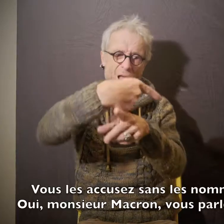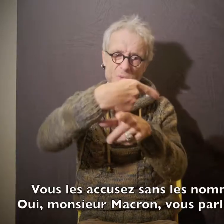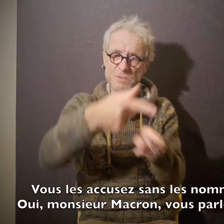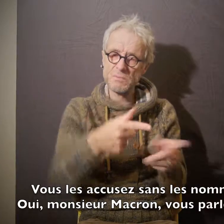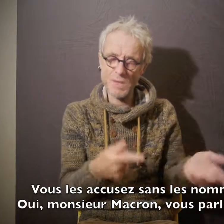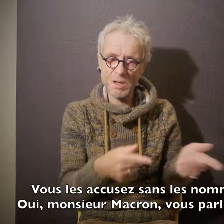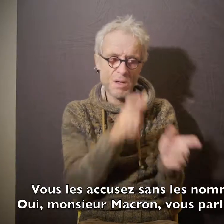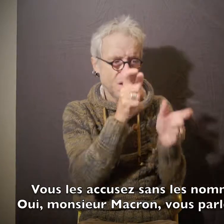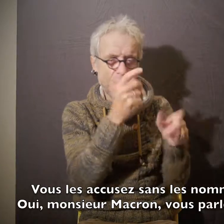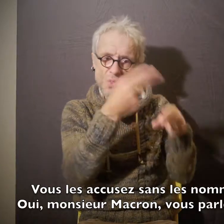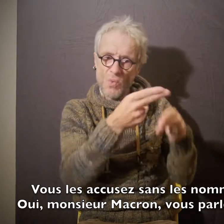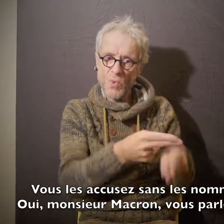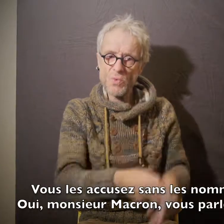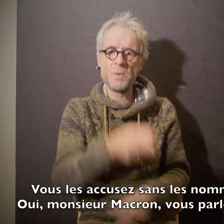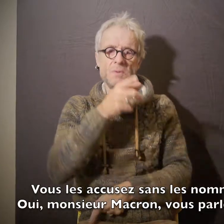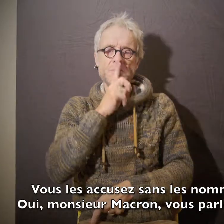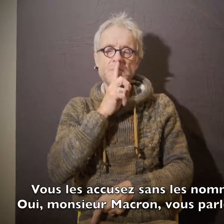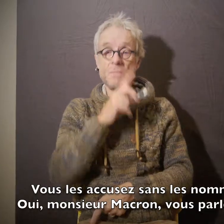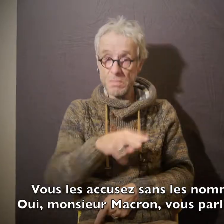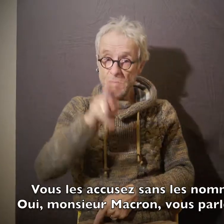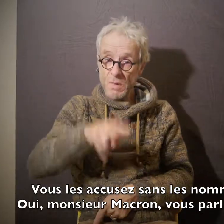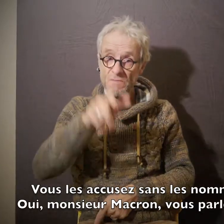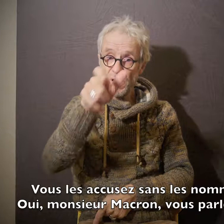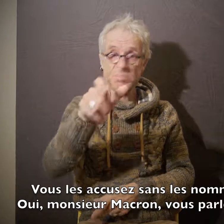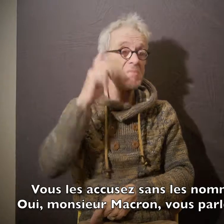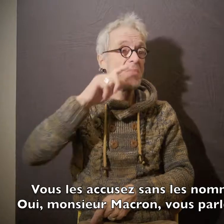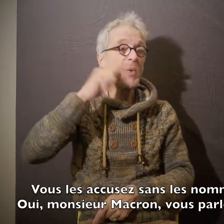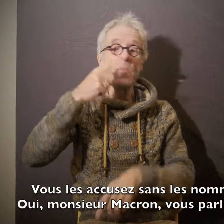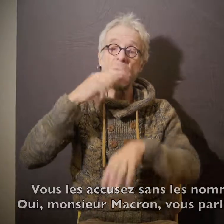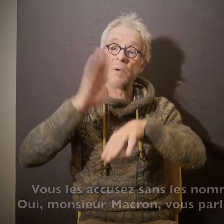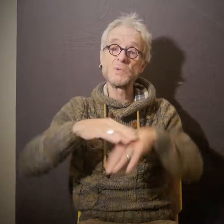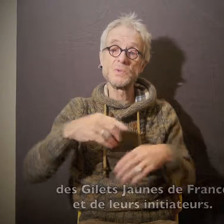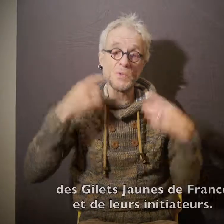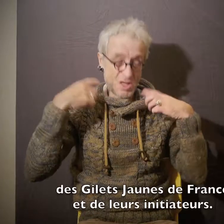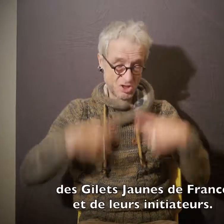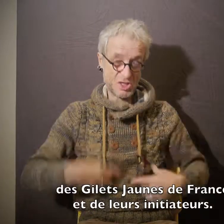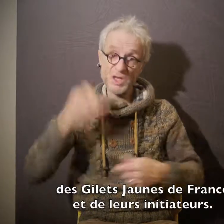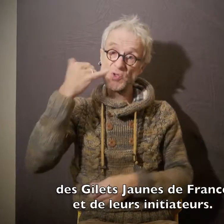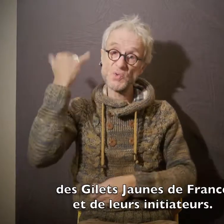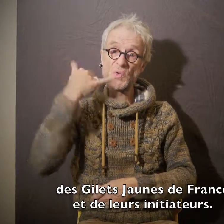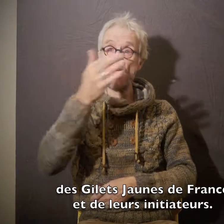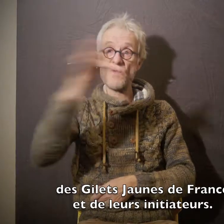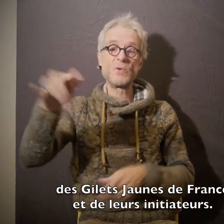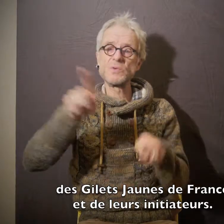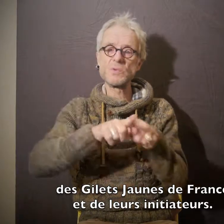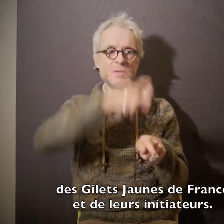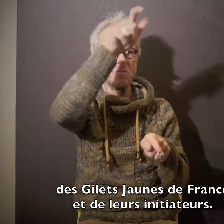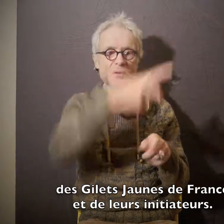les accusez sans les nommer. Oui, monsieur Macron, vous parlez bien des Gilets jaunes de France et de leurs